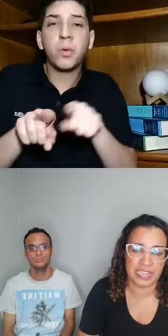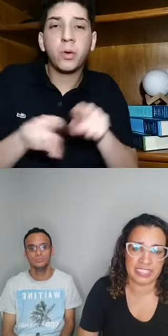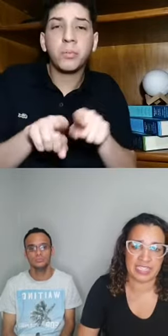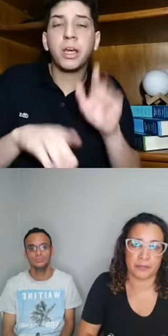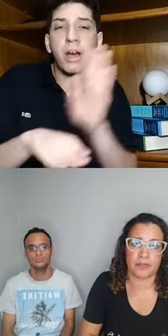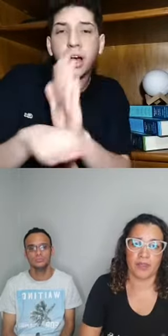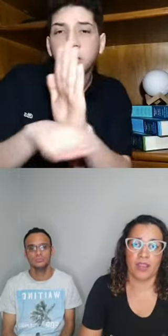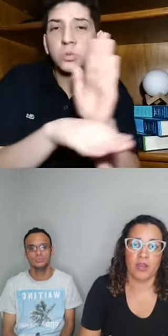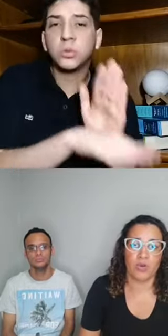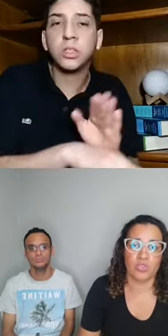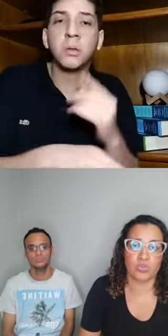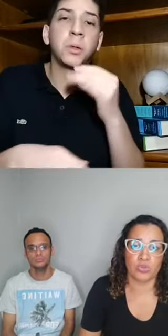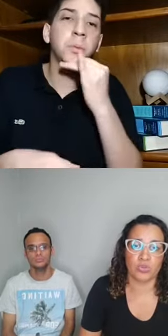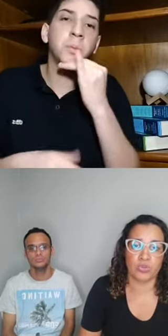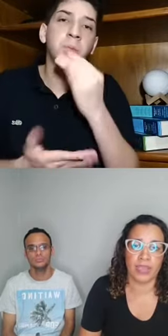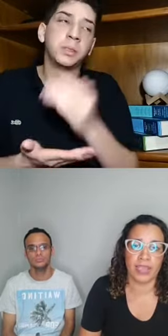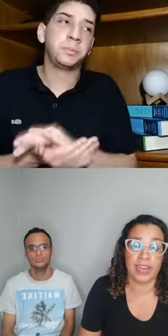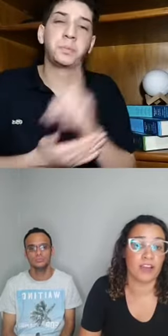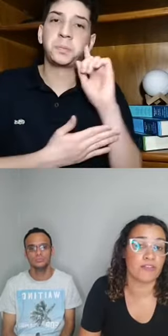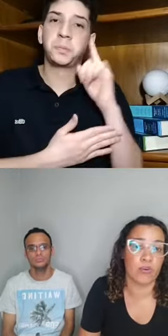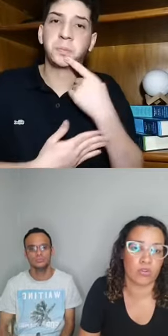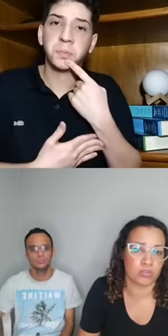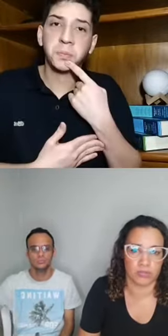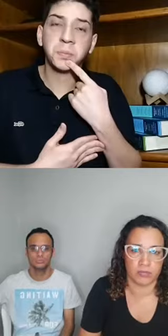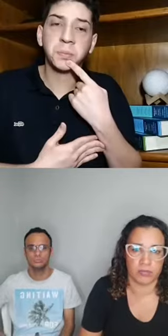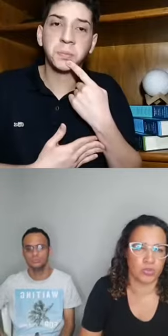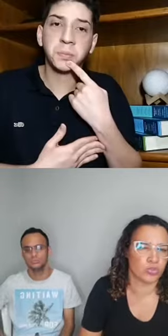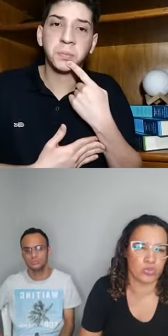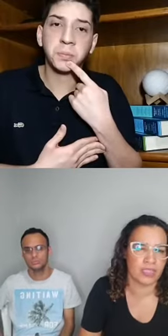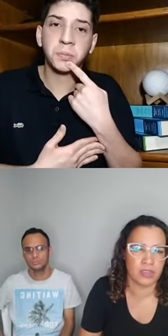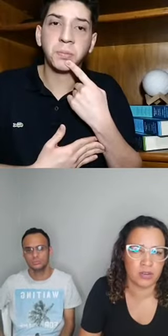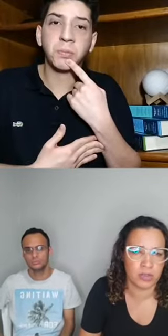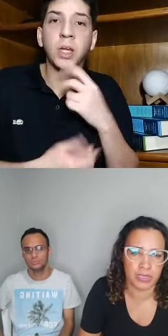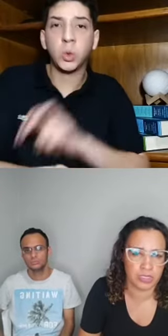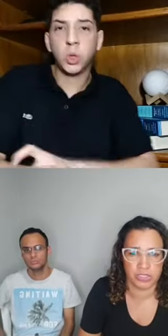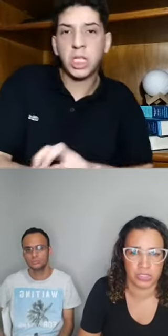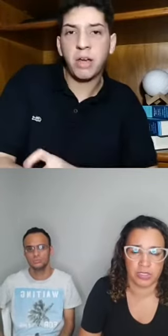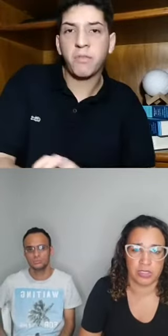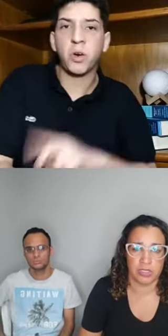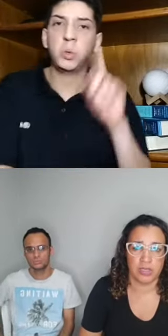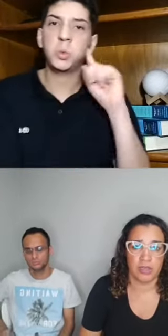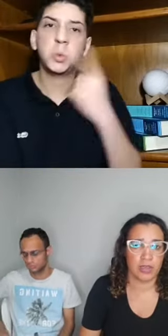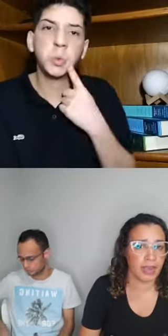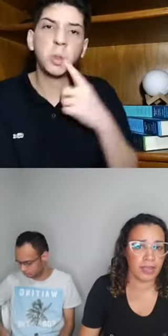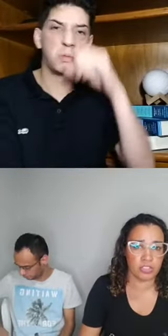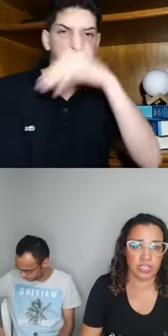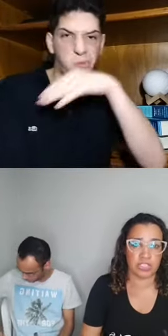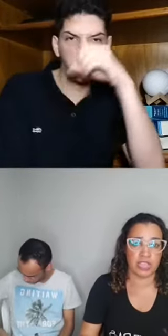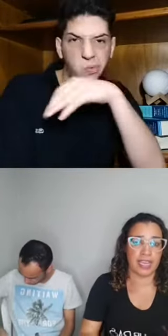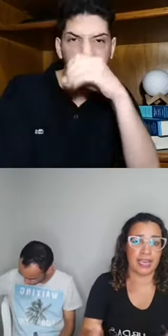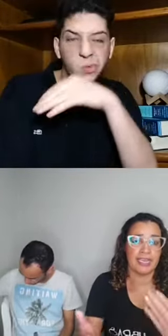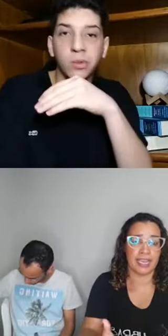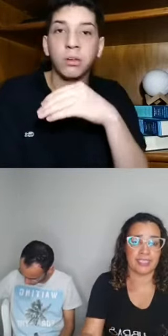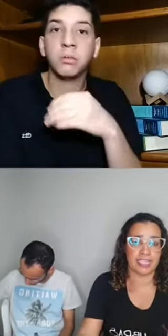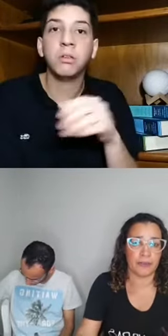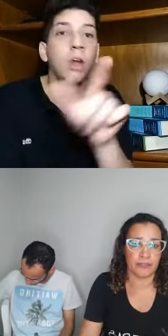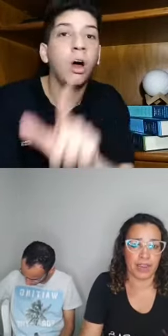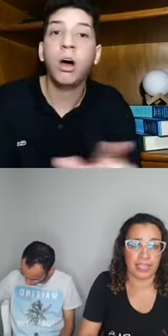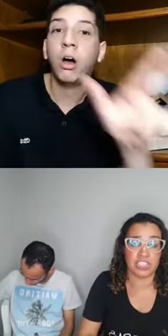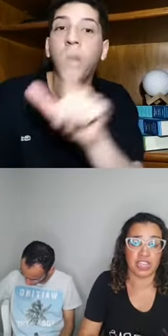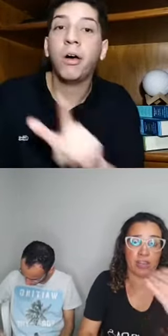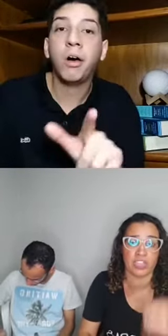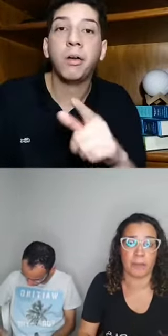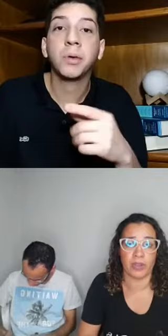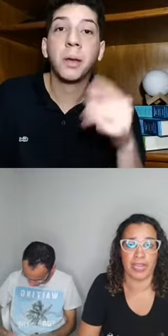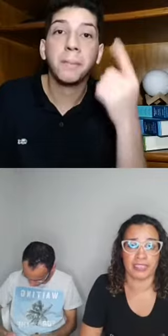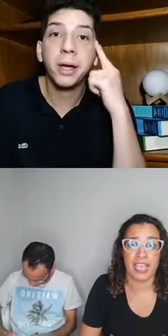gente fala assim, o surdo é nervoso, o surdo é ignorante. Claro, gente, chega lá, ninguém sabe falar.